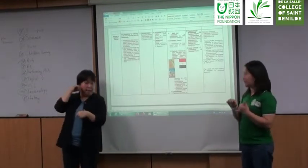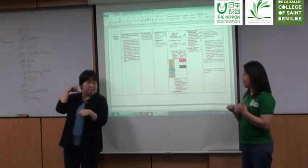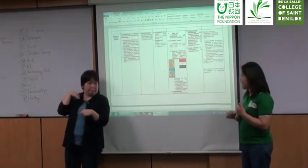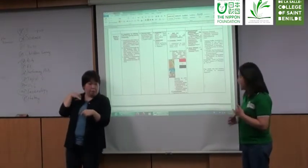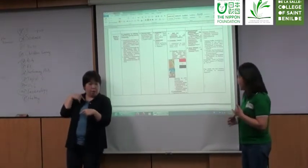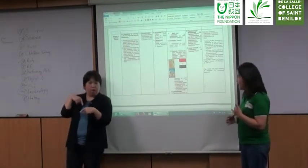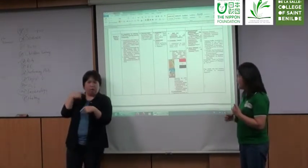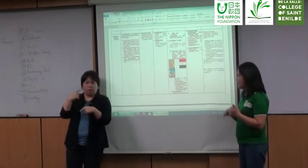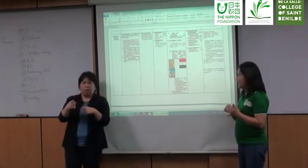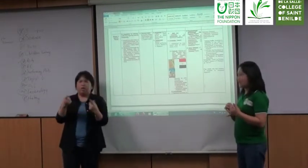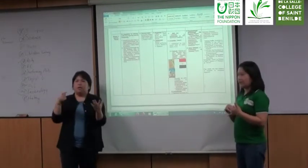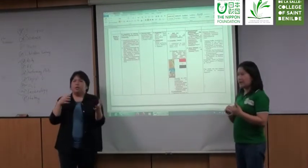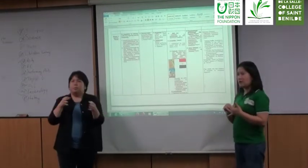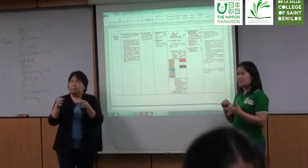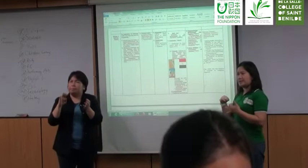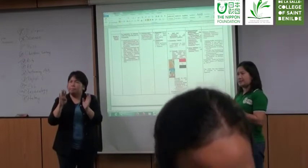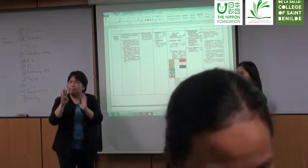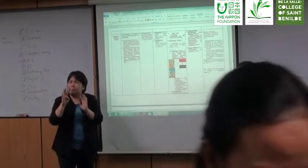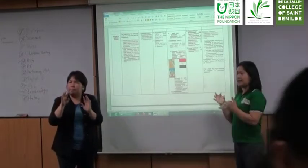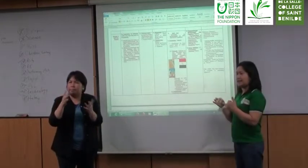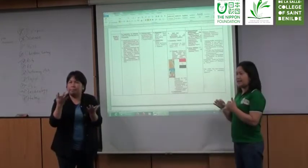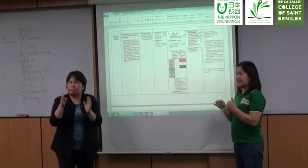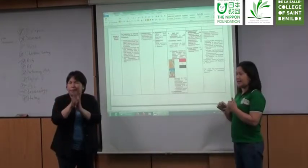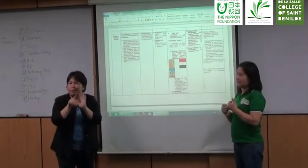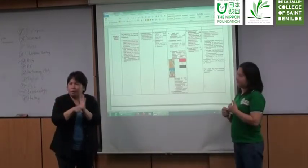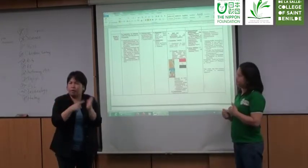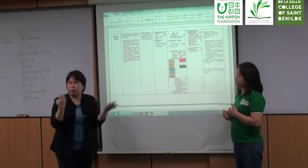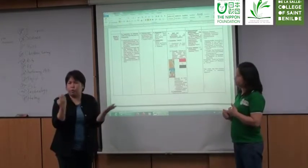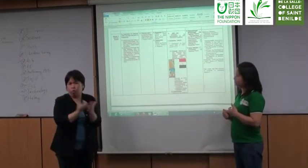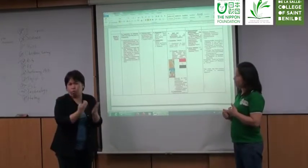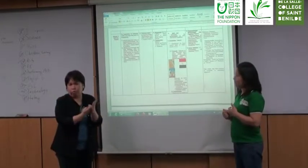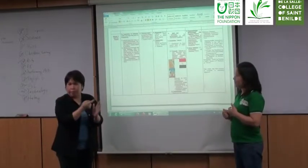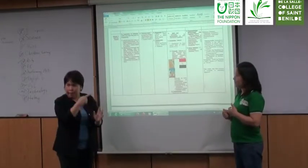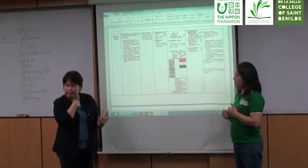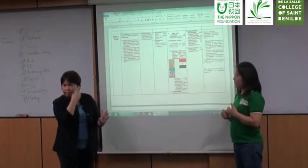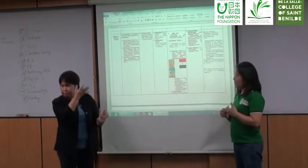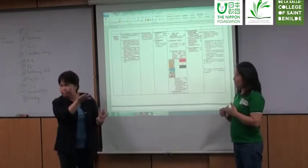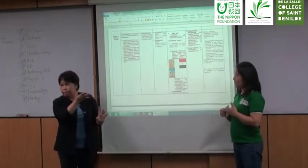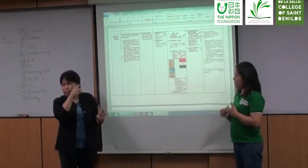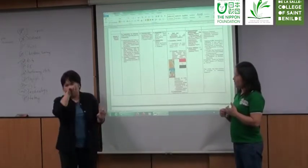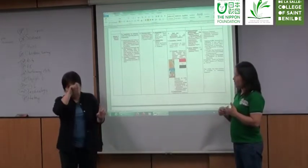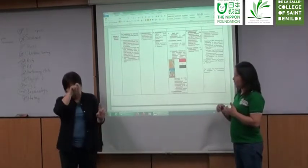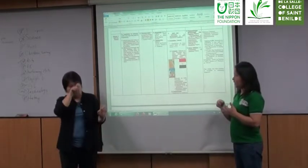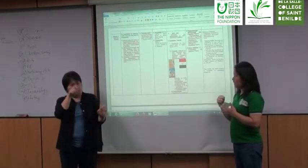tungkol sa ekonomiya, okay? Anong masarap sa kanilang